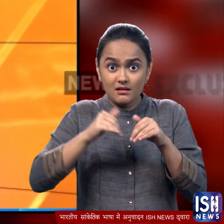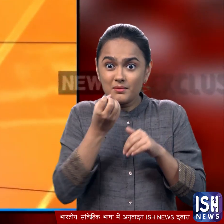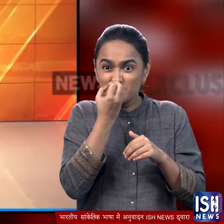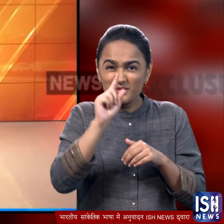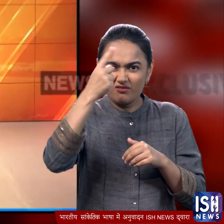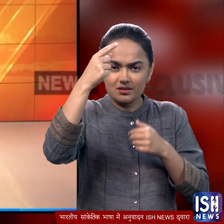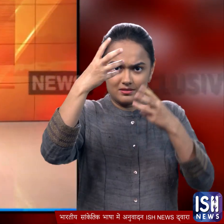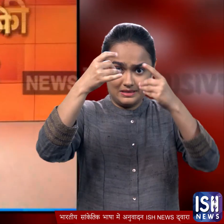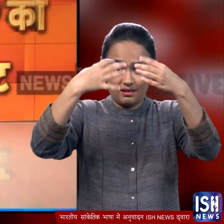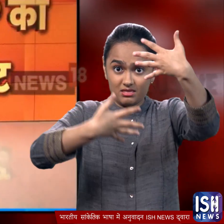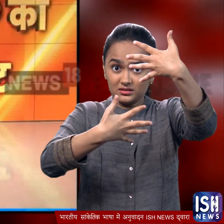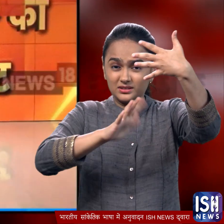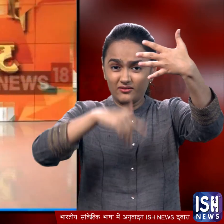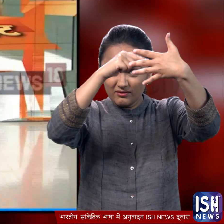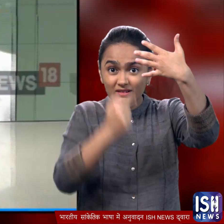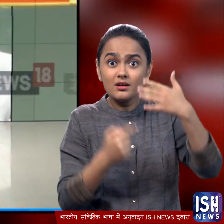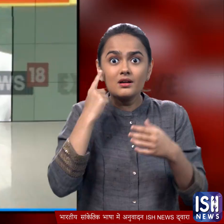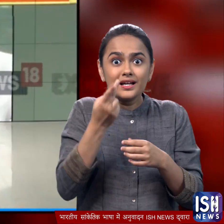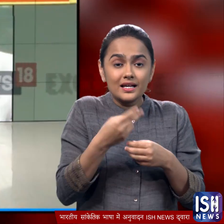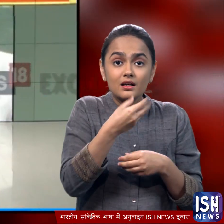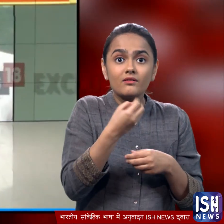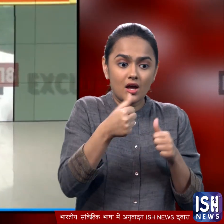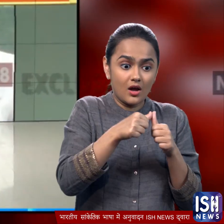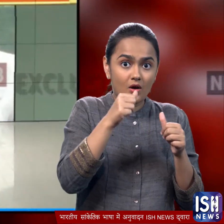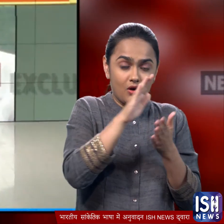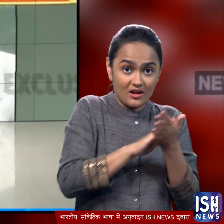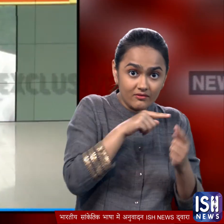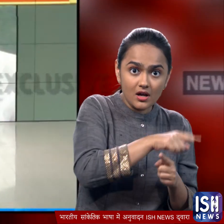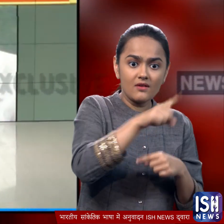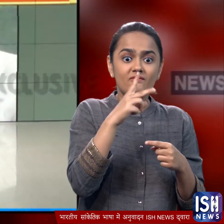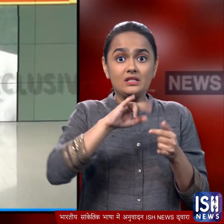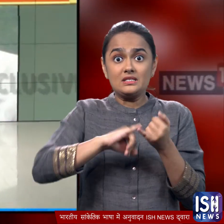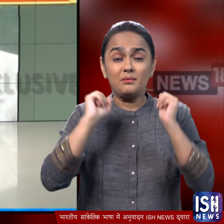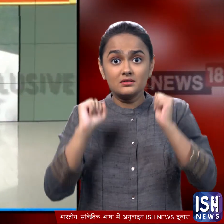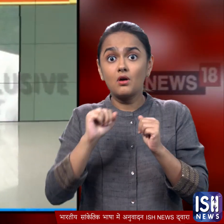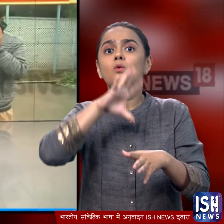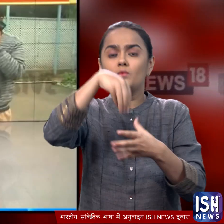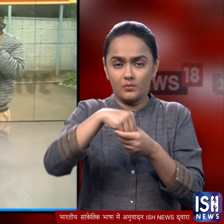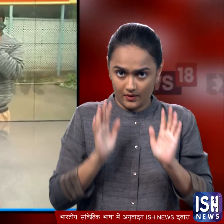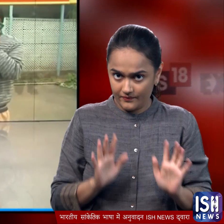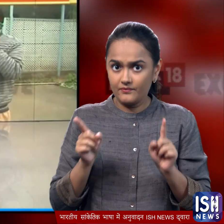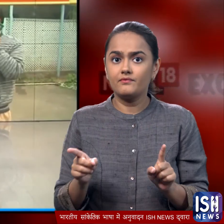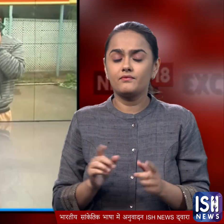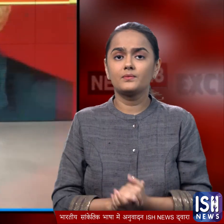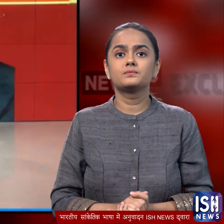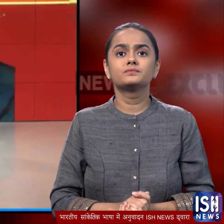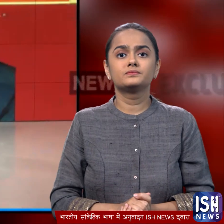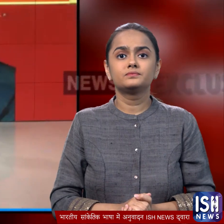की पहली लिस्ट में जिन 10 मौजूदा विधायकों के टिकट कटे हैं, उनमें अल्मोड़ा और द्वाराहाट विधानसभा सीट भी शामिल रही है।